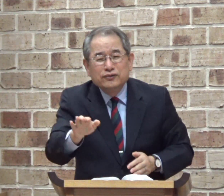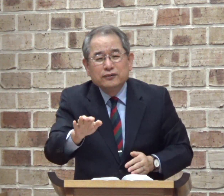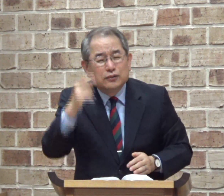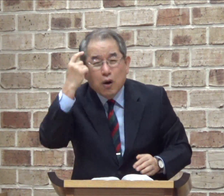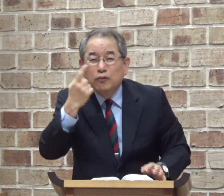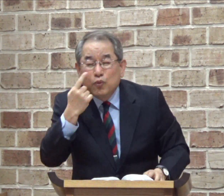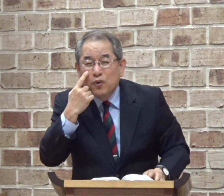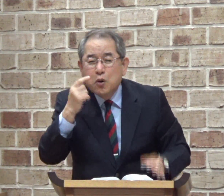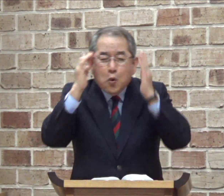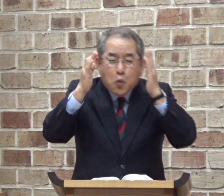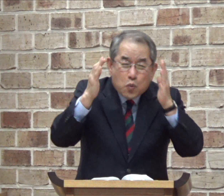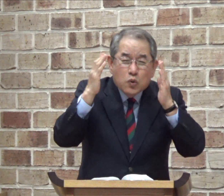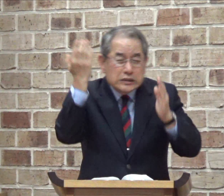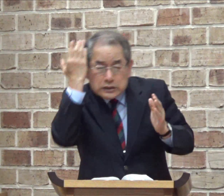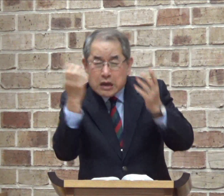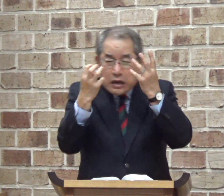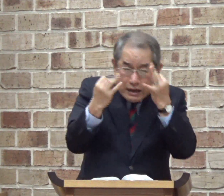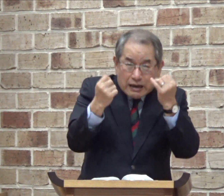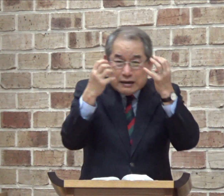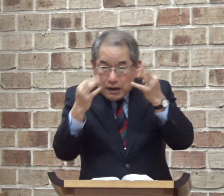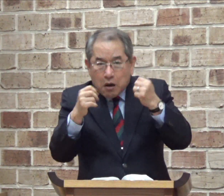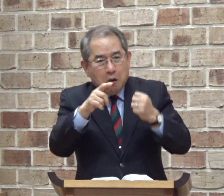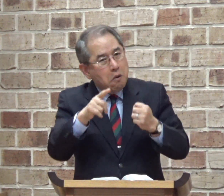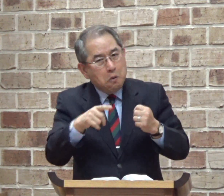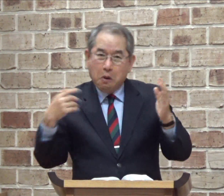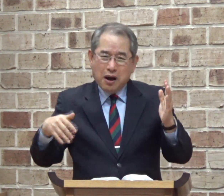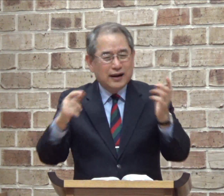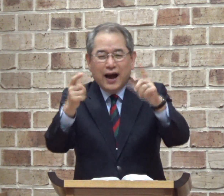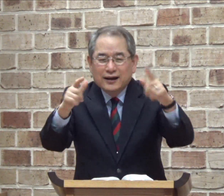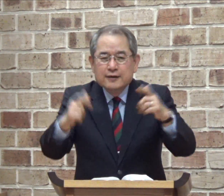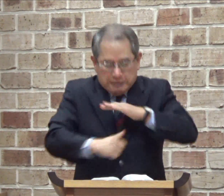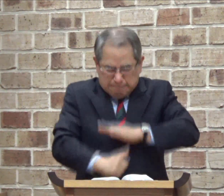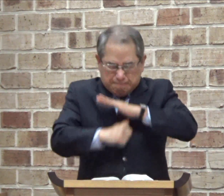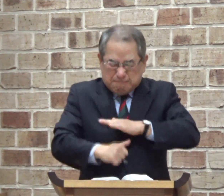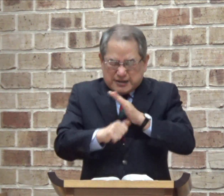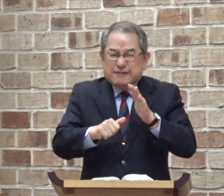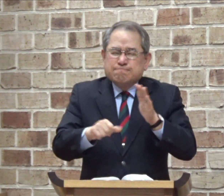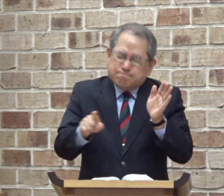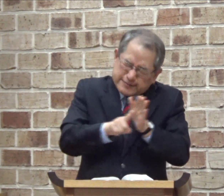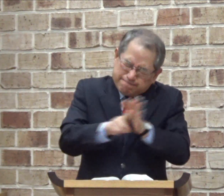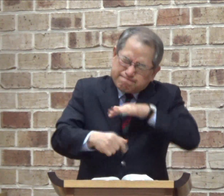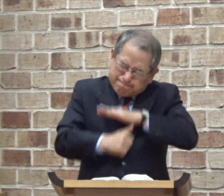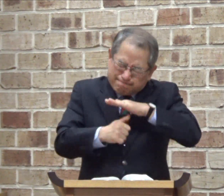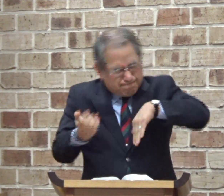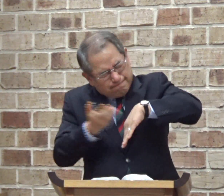공부를 많이 했다고 존경받는 게 아니라 인내와 훈련을 갖춘 사람의 인격이 존경받습니다.